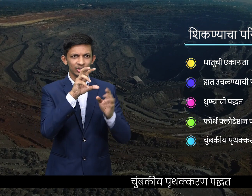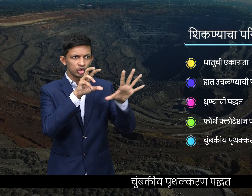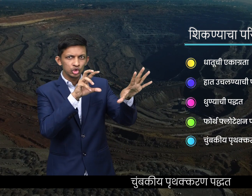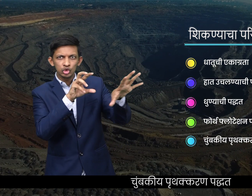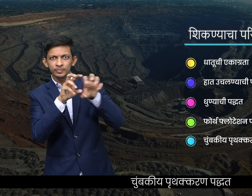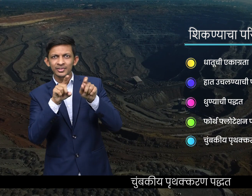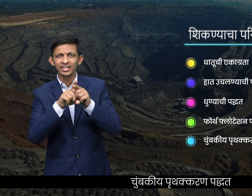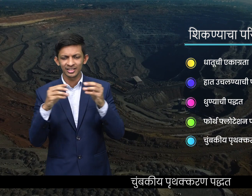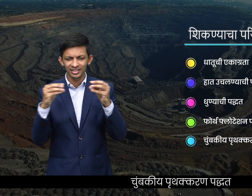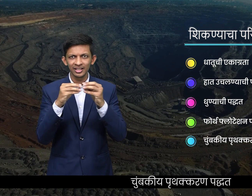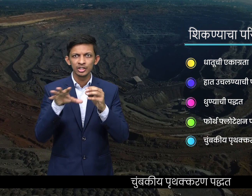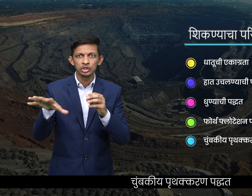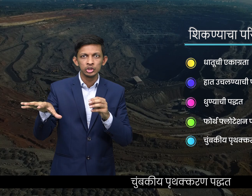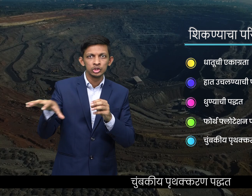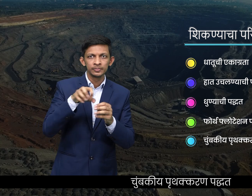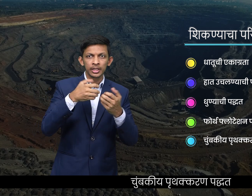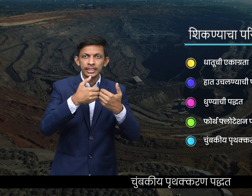चुंबकीय पृथक्करण पद्धत.